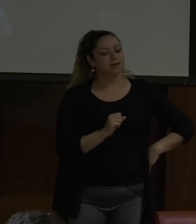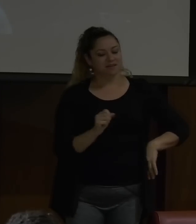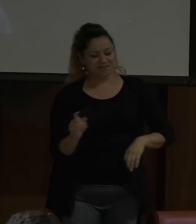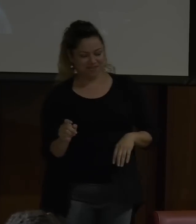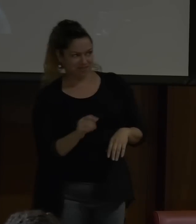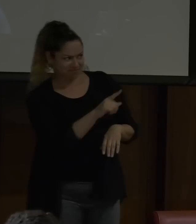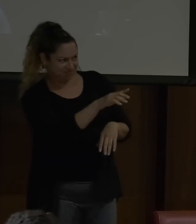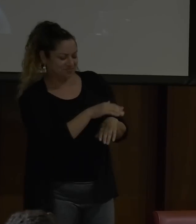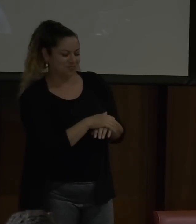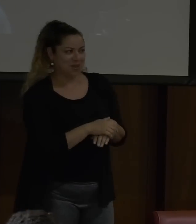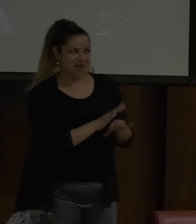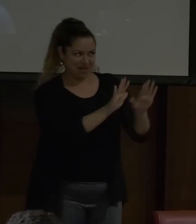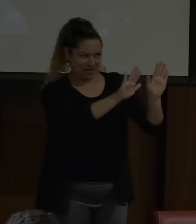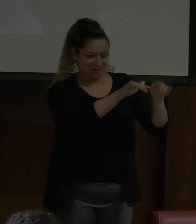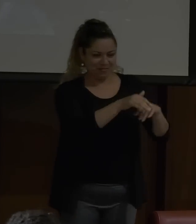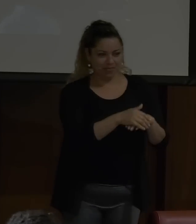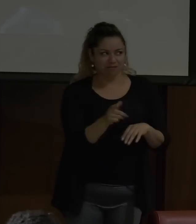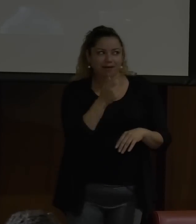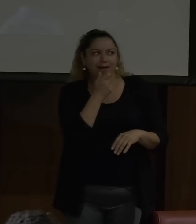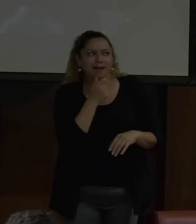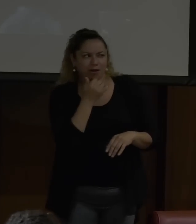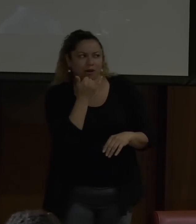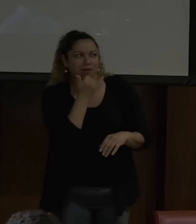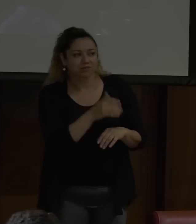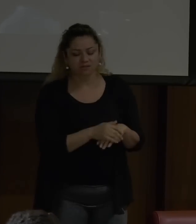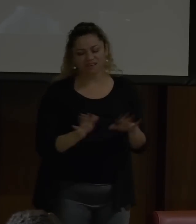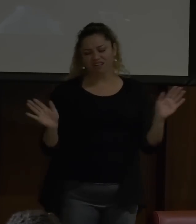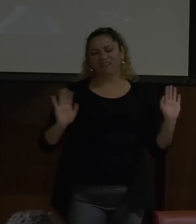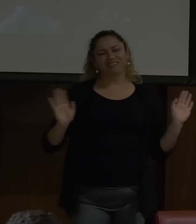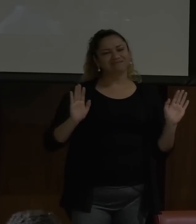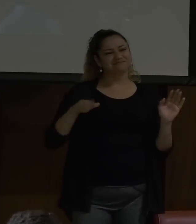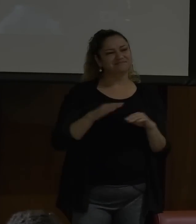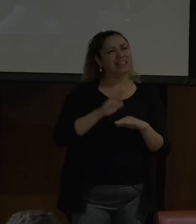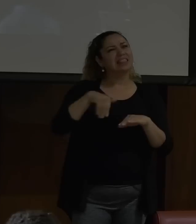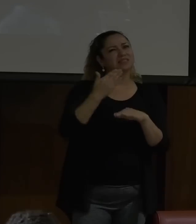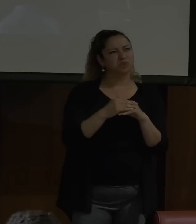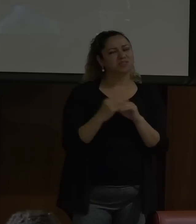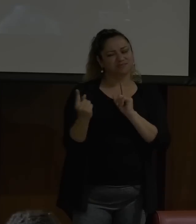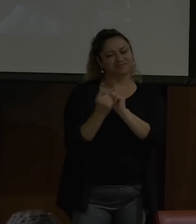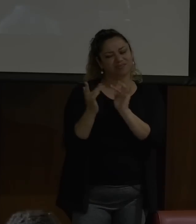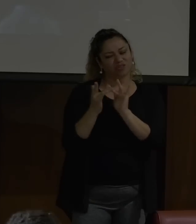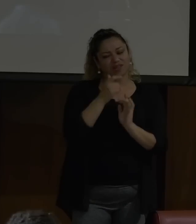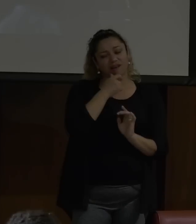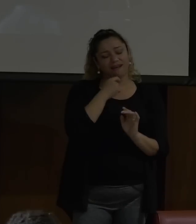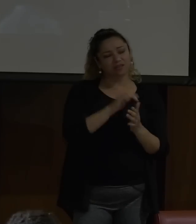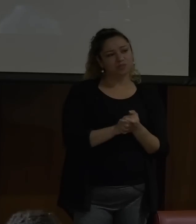Pero Leandro, después yo le hablé, con el tiempo le hablé. Pero